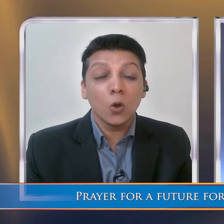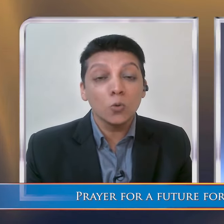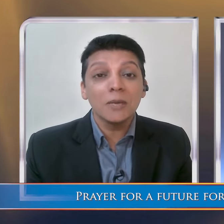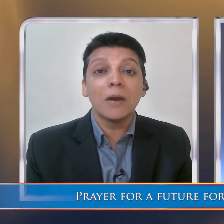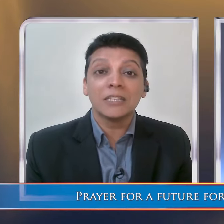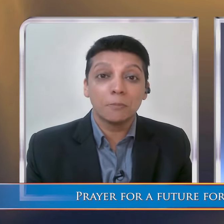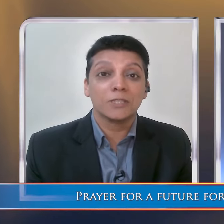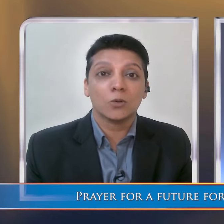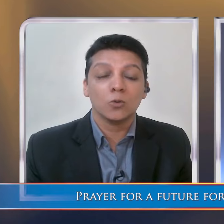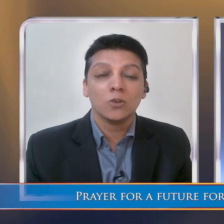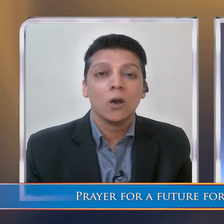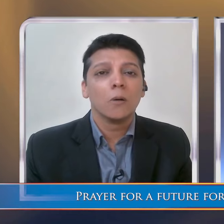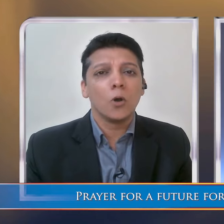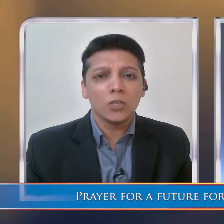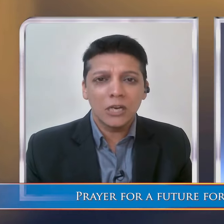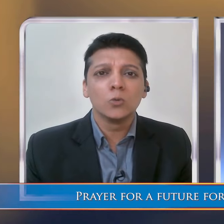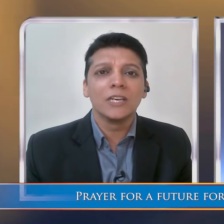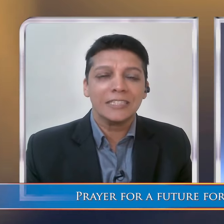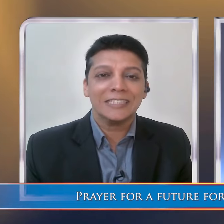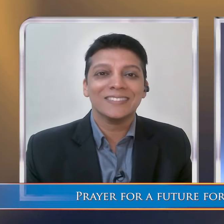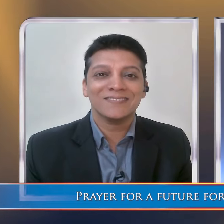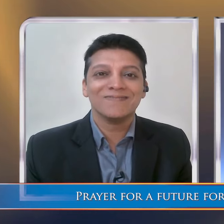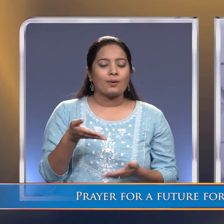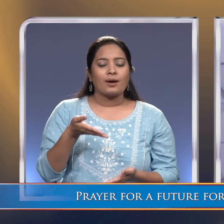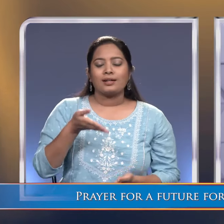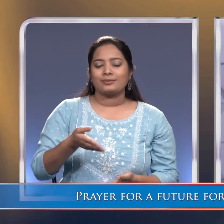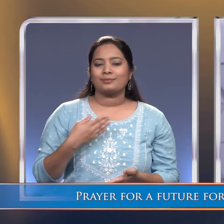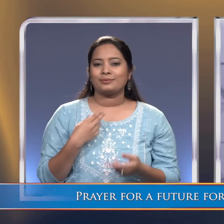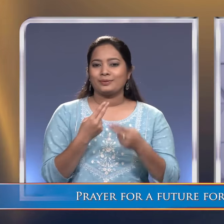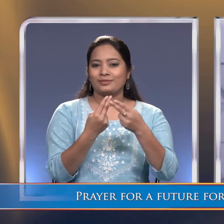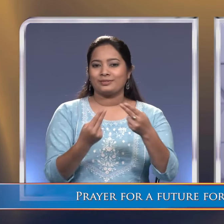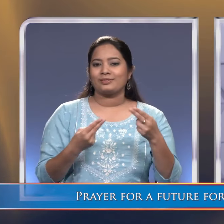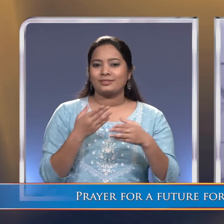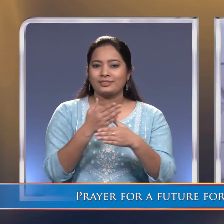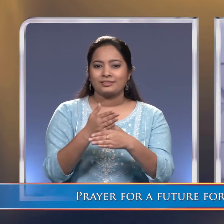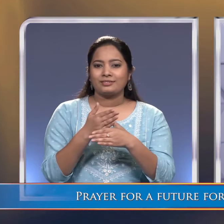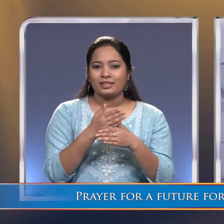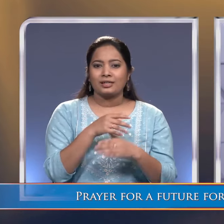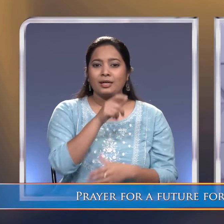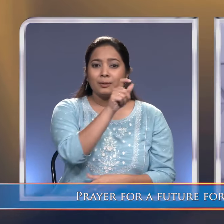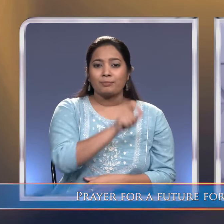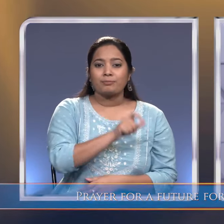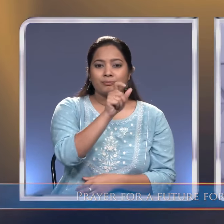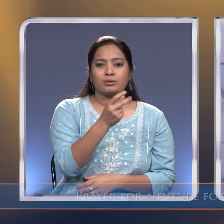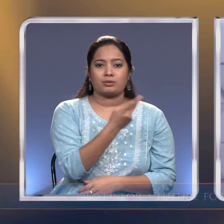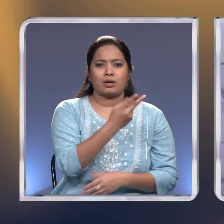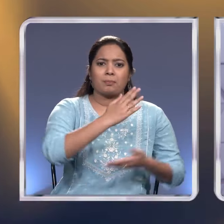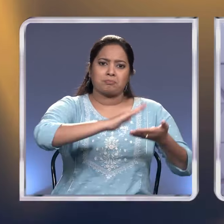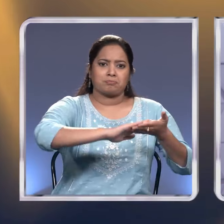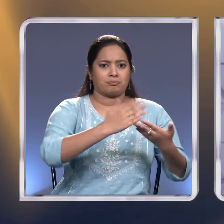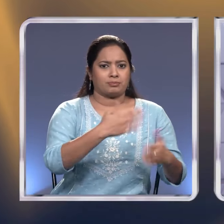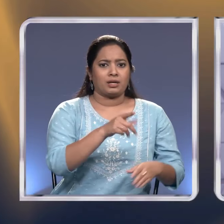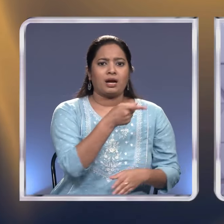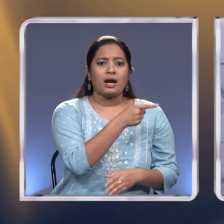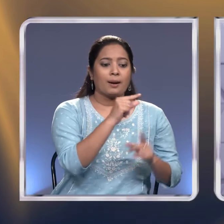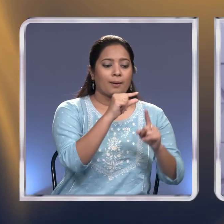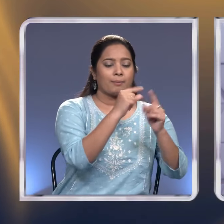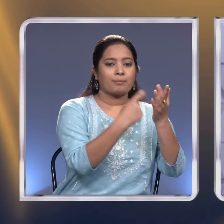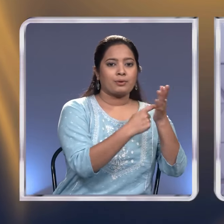उन्हें और उनके माता पिता को बहुत अनुग्रह दे। आज की टॉपिक को और बेहतर समझने के लिए आज हम आपको मिलाने जा रहे